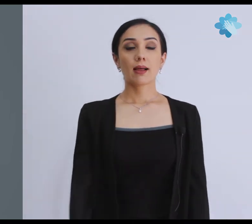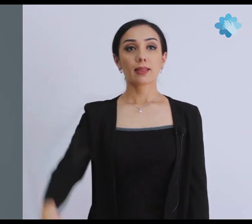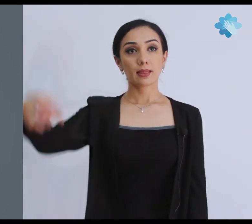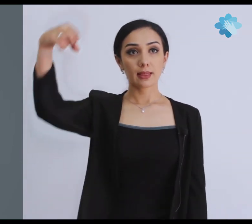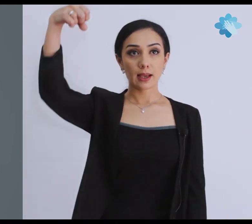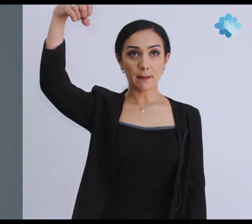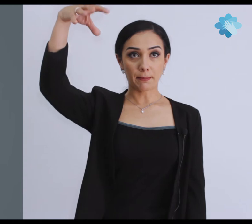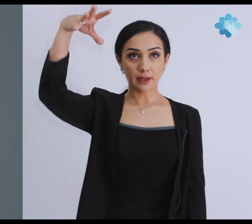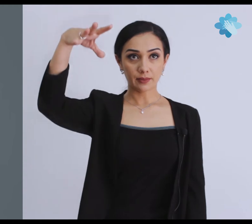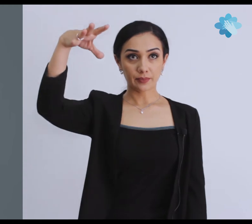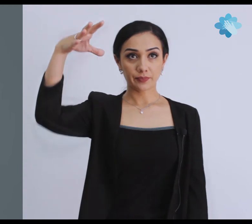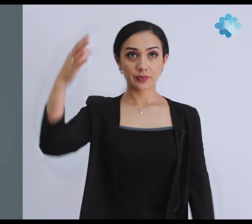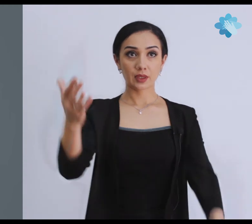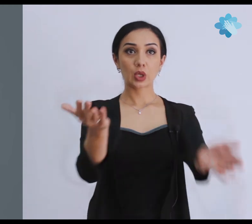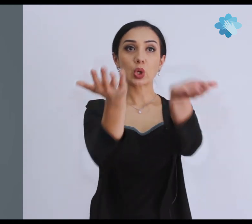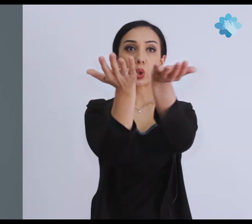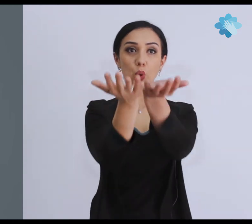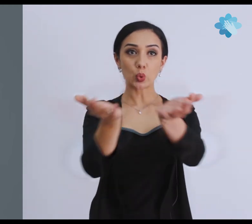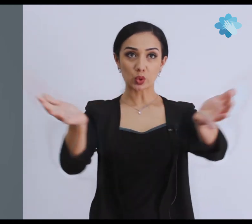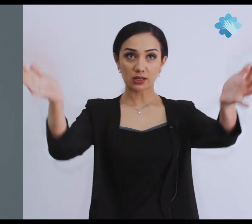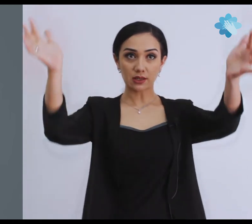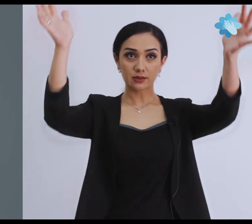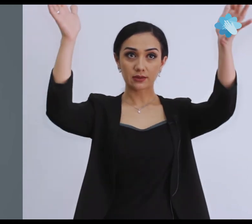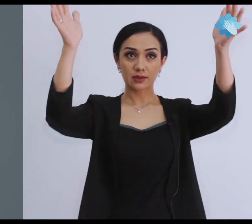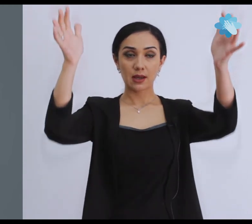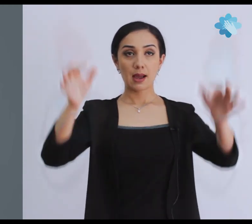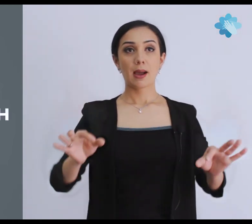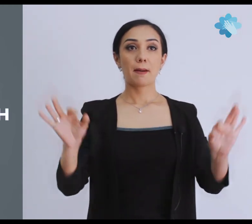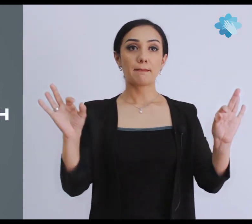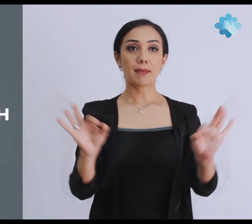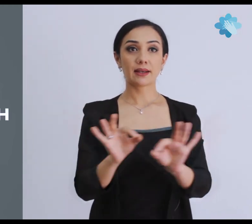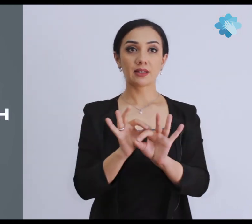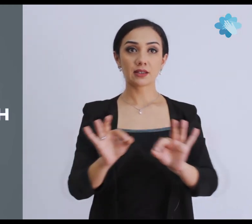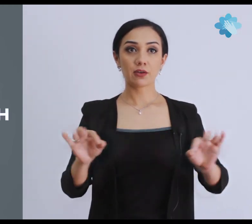лампа люстра магнитофон